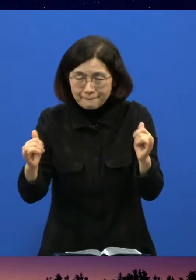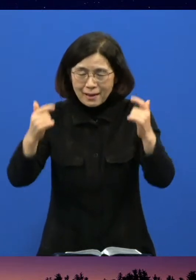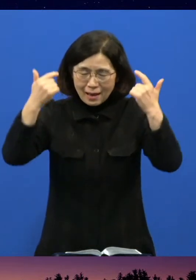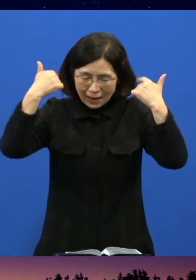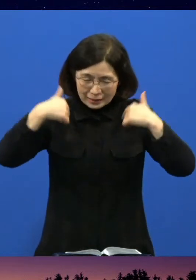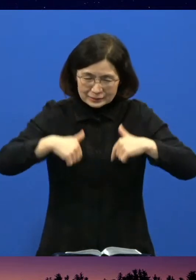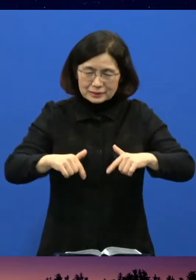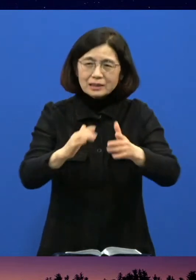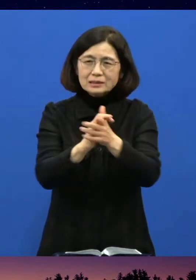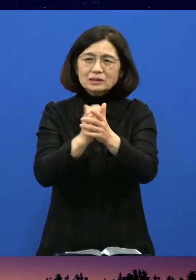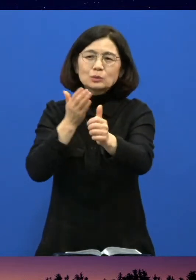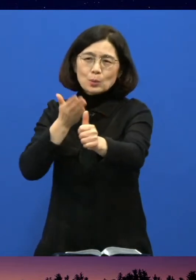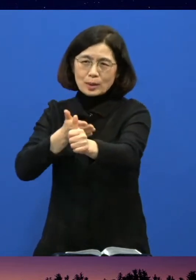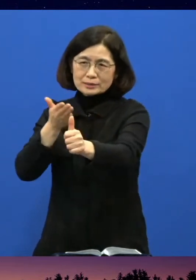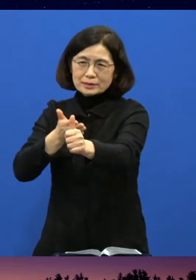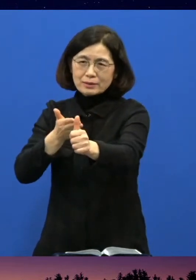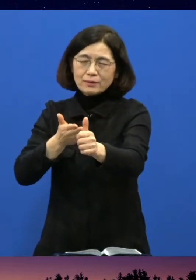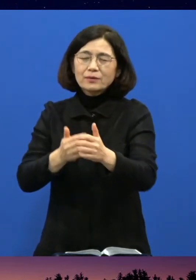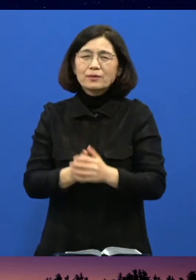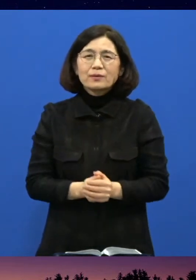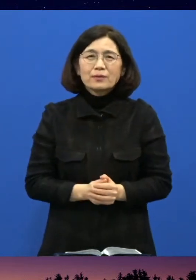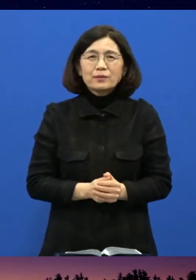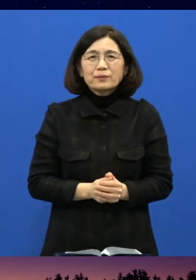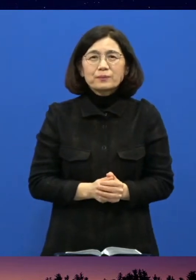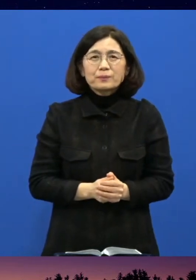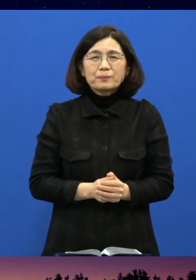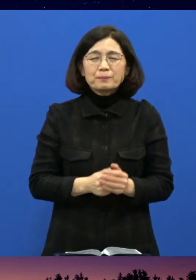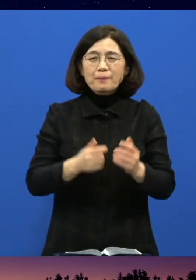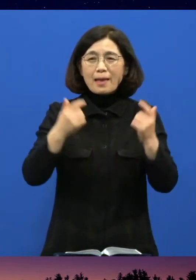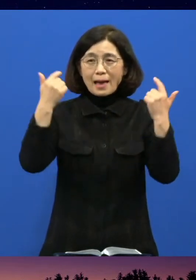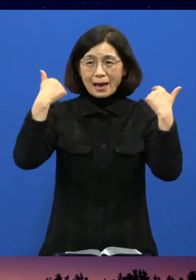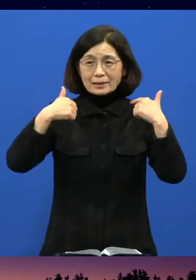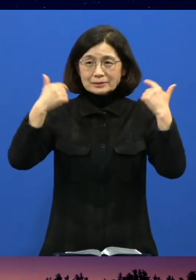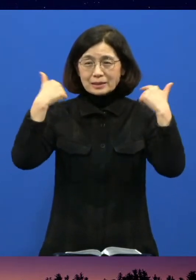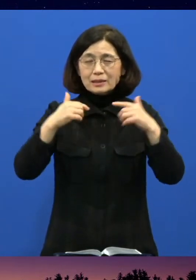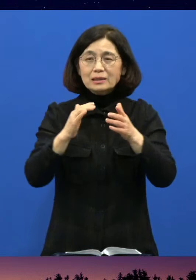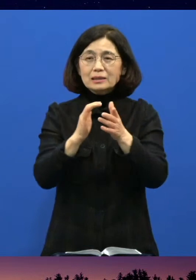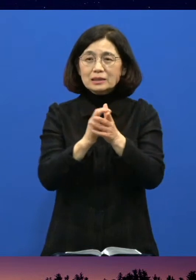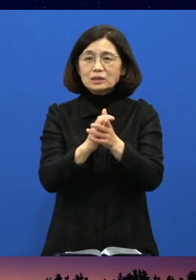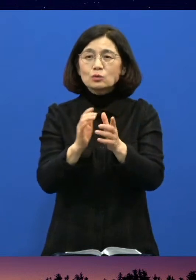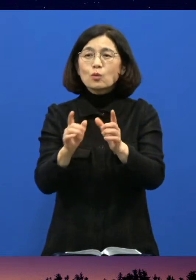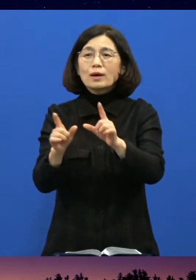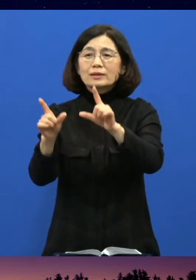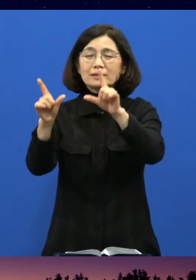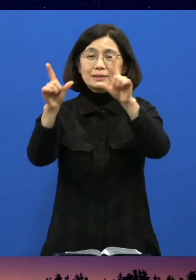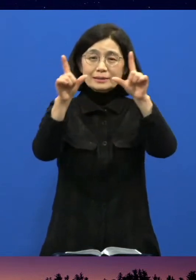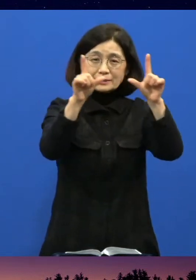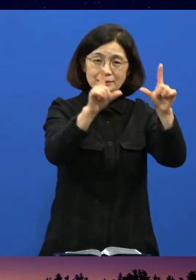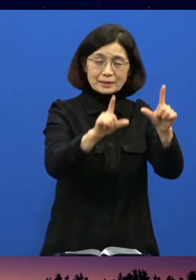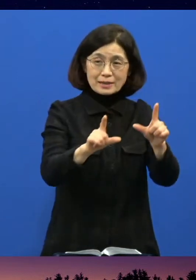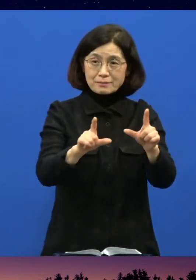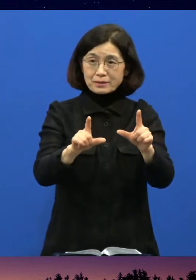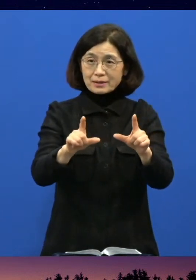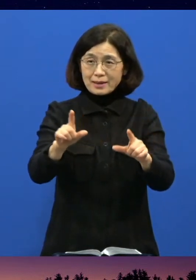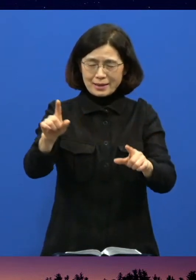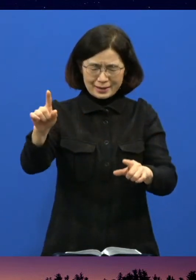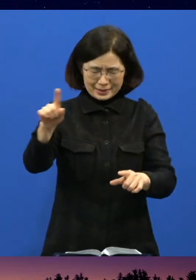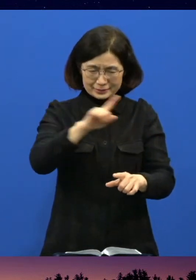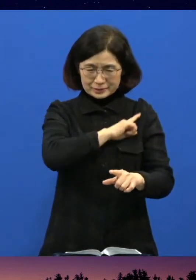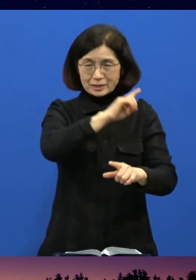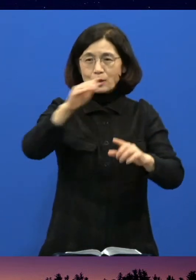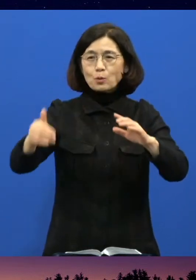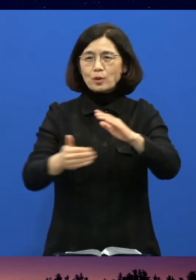기도하고 항상 기도하는 삶을 사는 것이 최고의 삶인 줄로